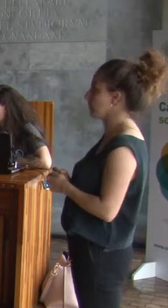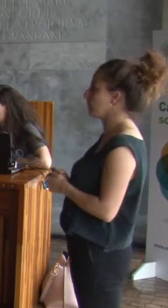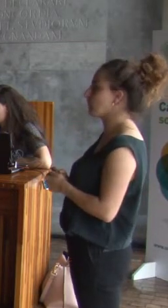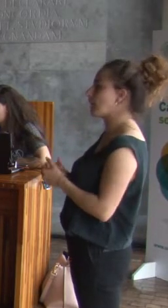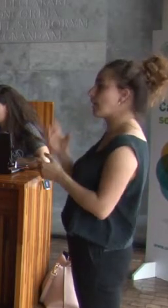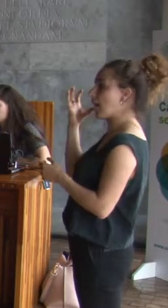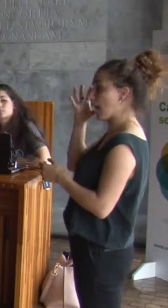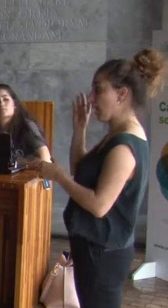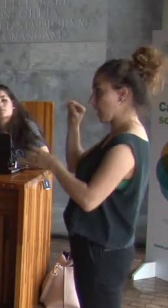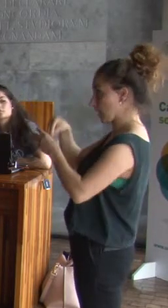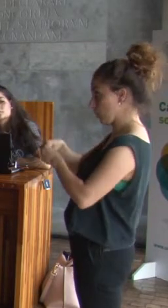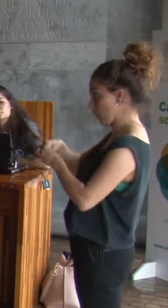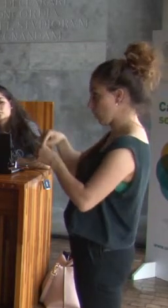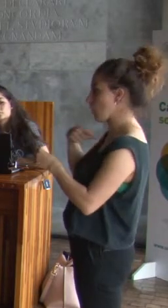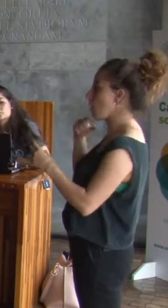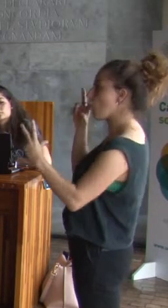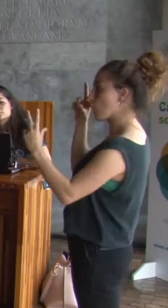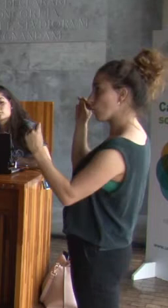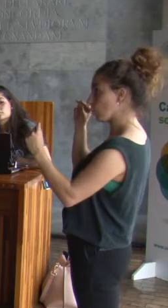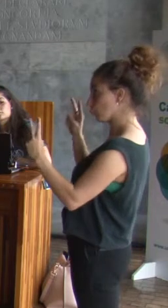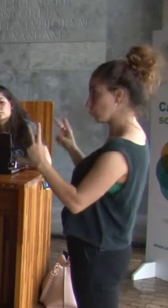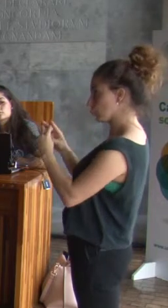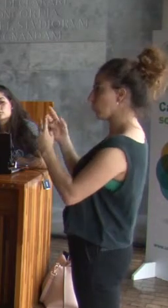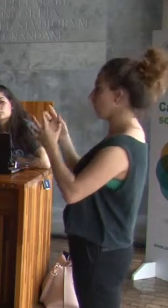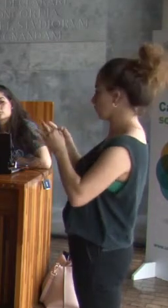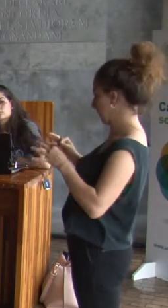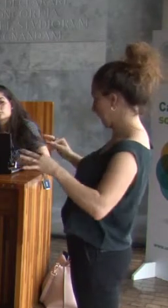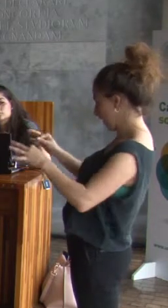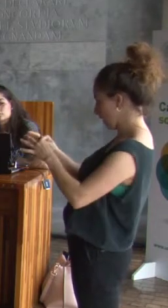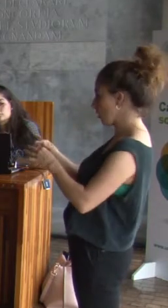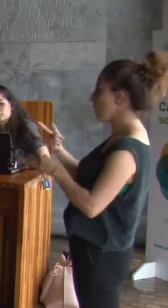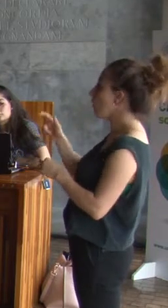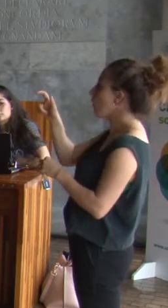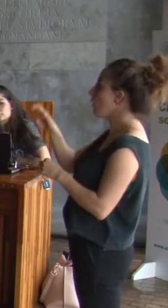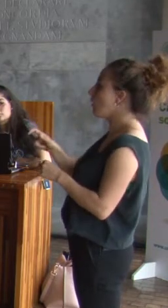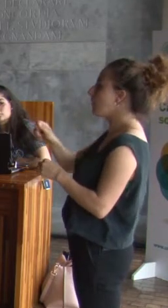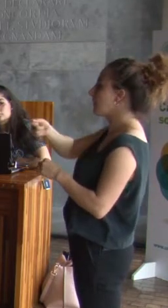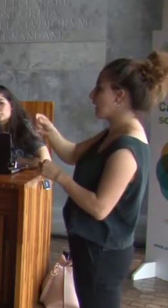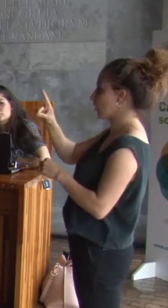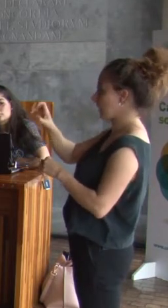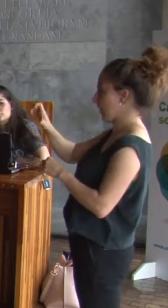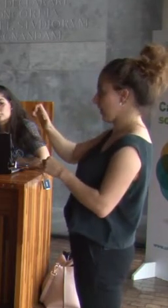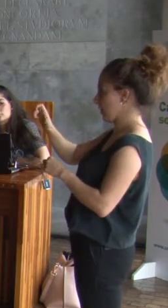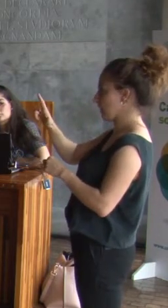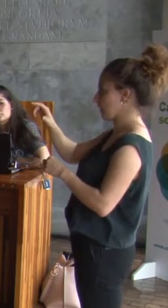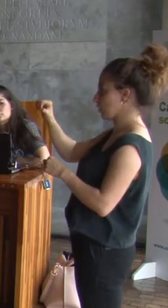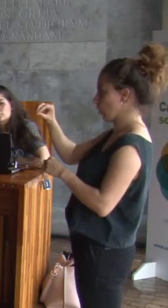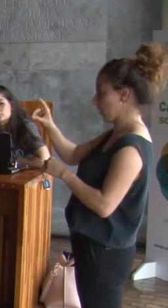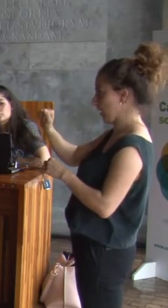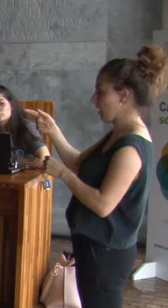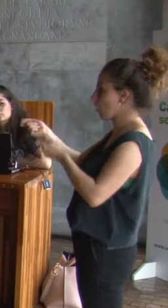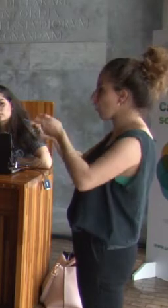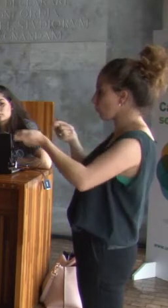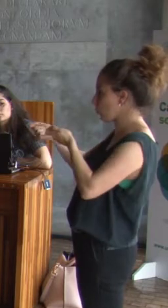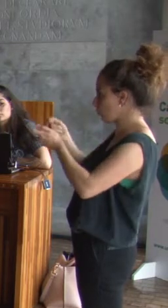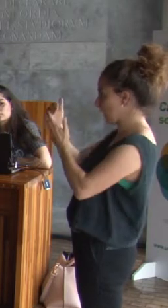In questa radio ho fatto la conoscenza, durante un seminario, del simpatico umano Pietro del Soldà, conduttore del programma